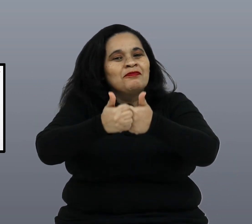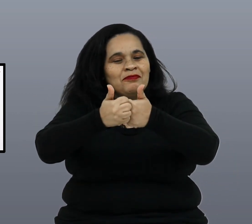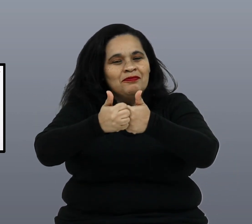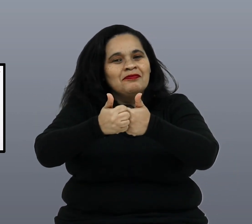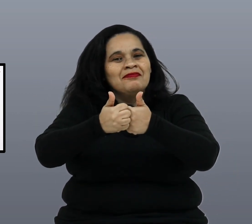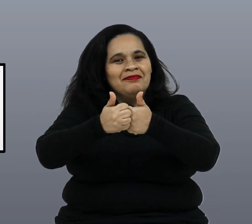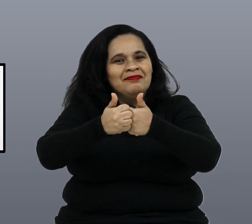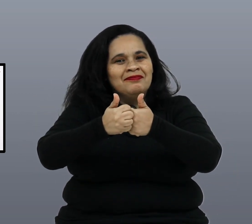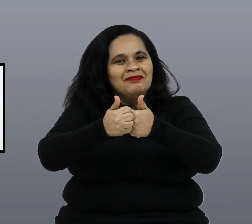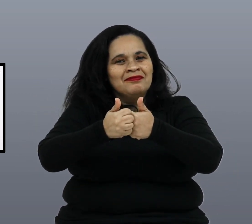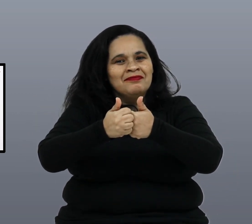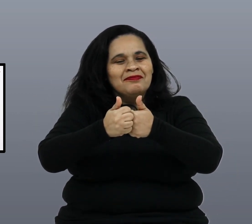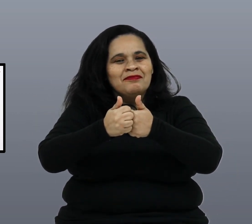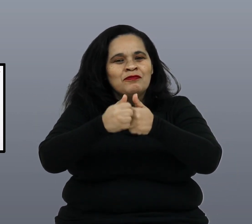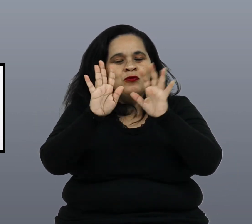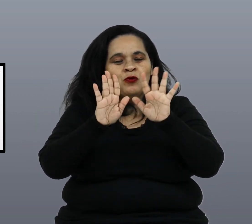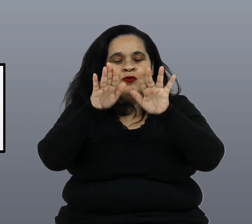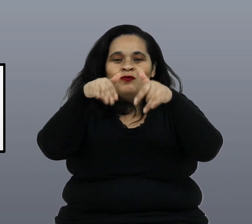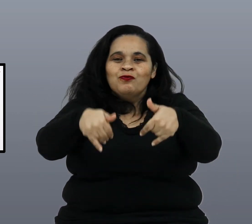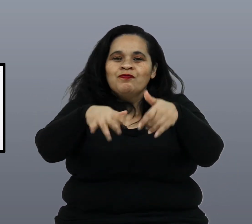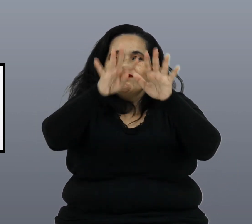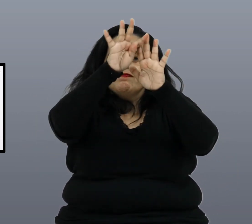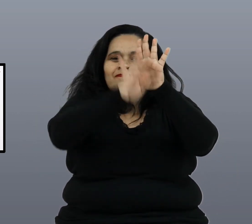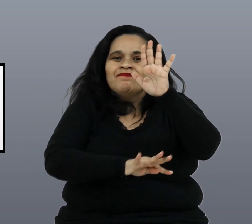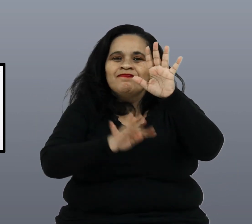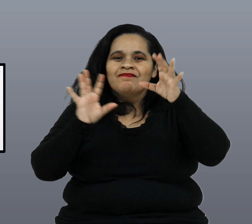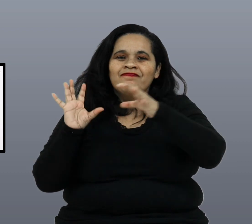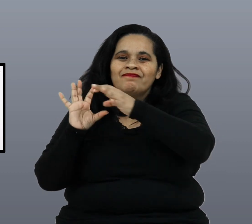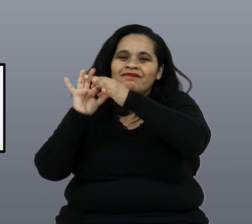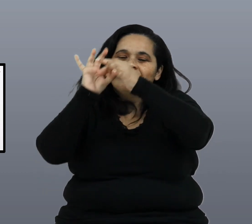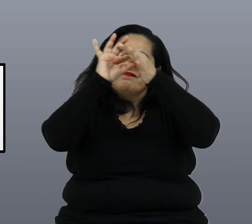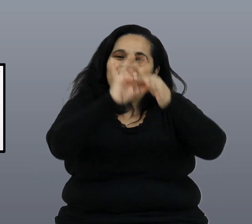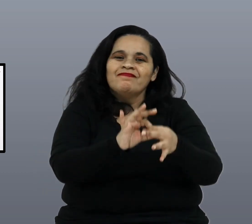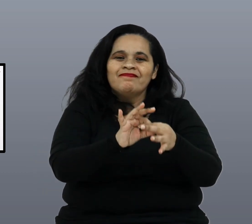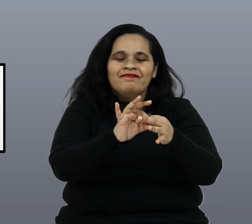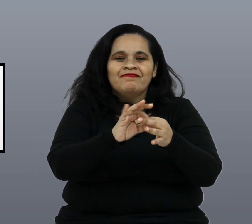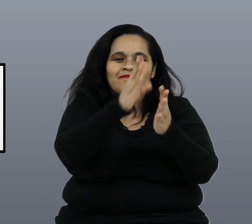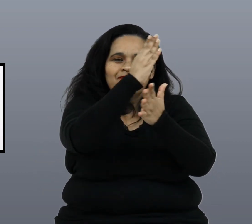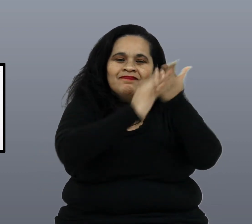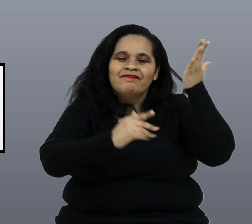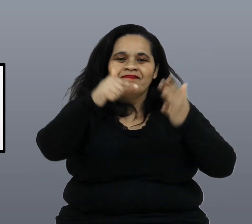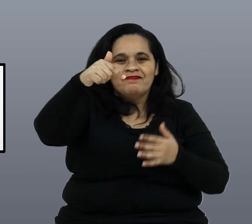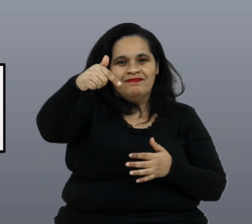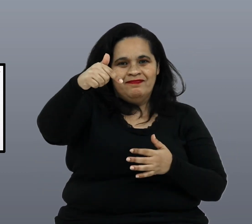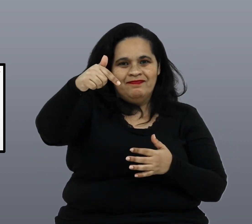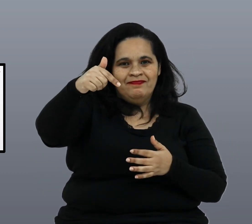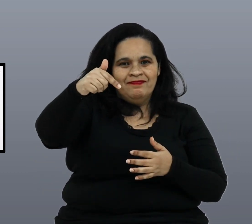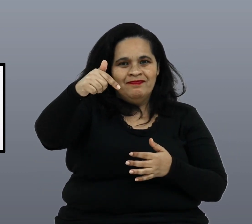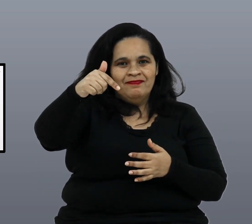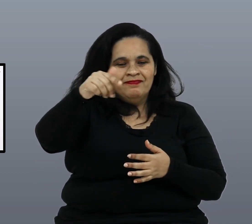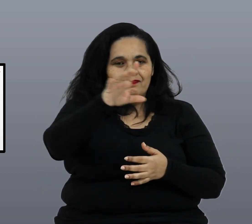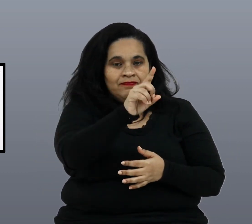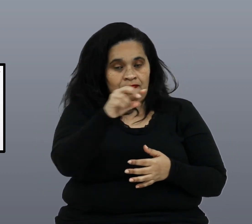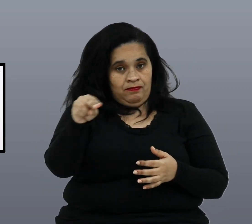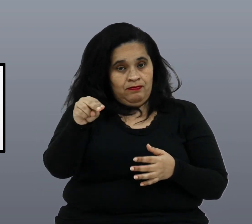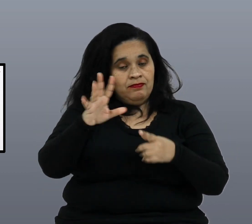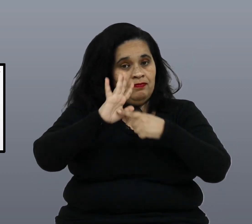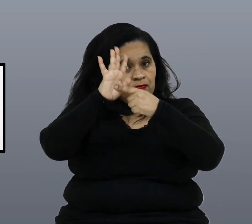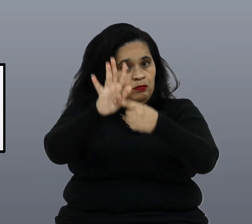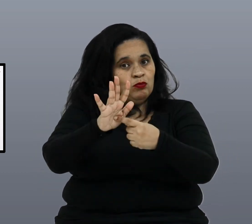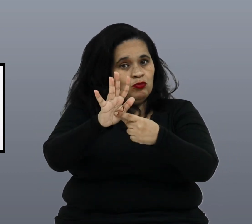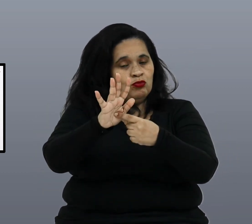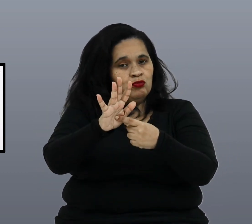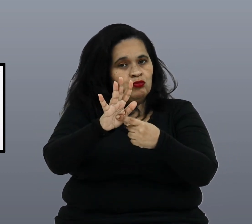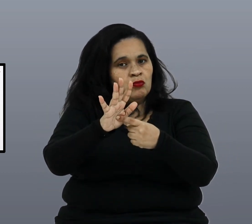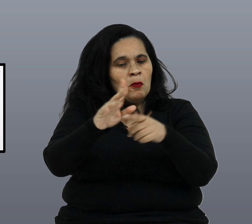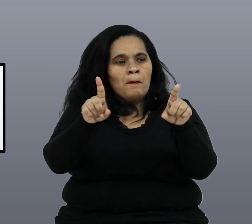de mais um programa Texto e Contexto. Hoje nós analisamos essa visão do capítulo 7 de Daniel. Veja que é um reforço do capítulo 2,